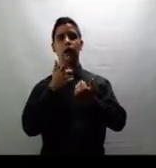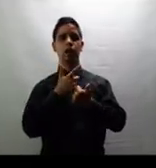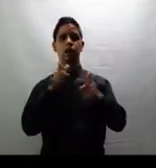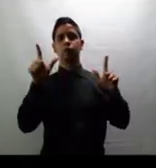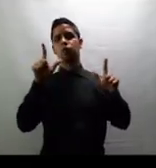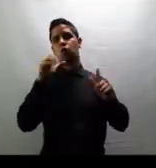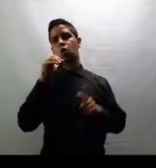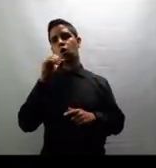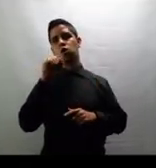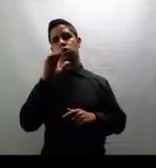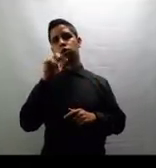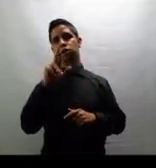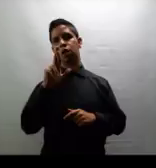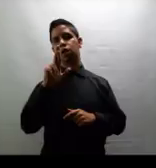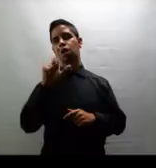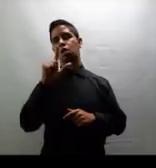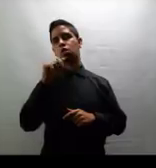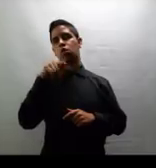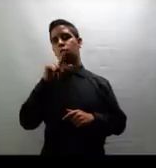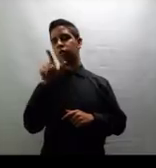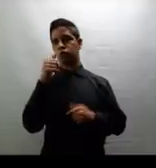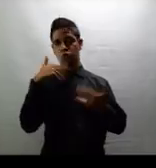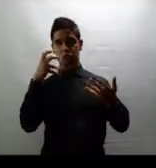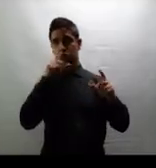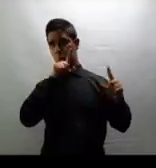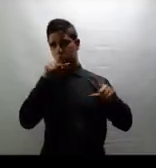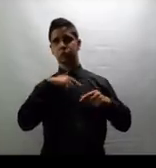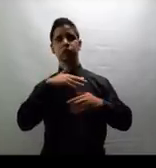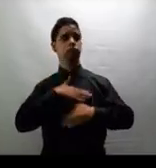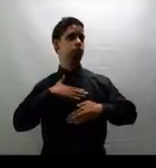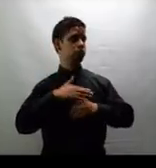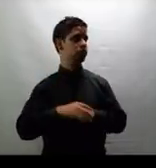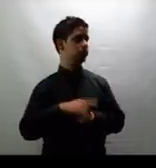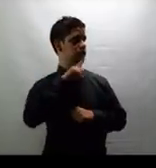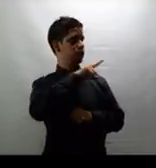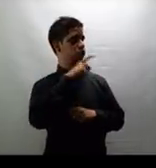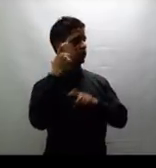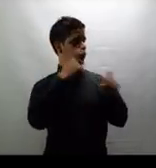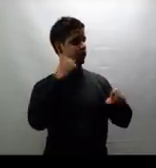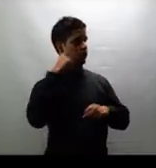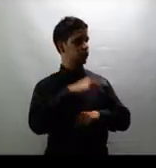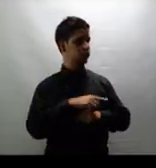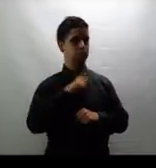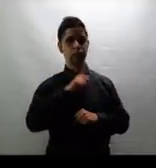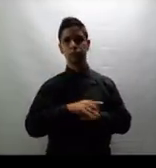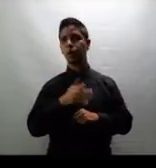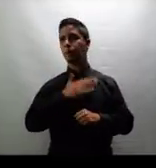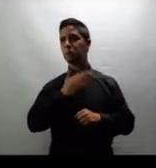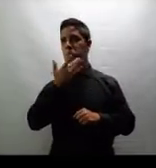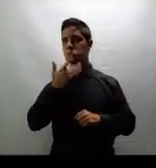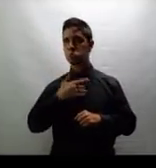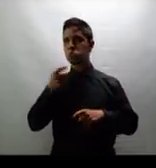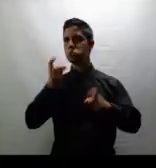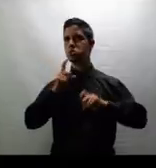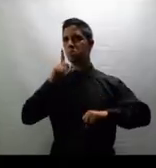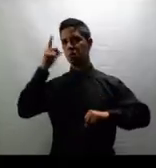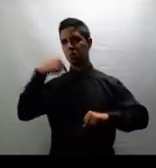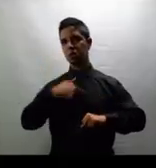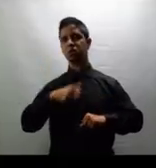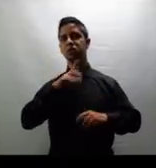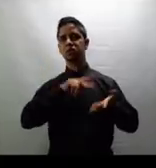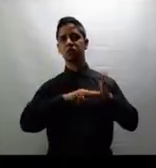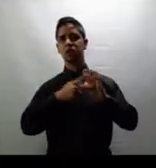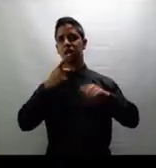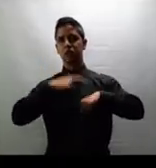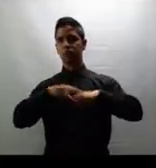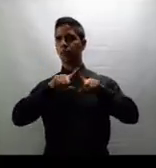a washington eso quiero ir y estar allí ese es mi regalo de cumple ya es tiempo